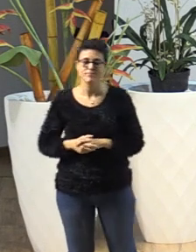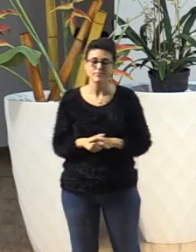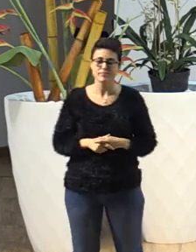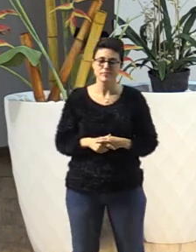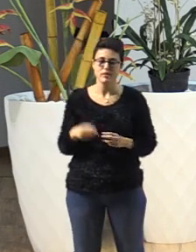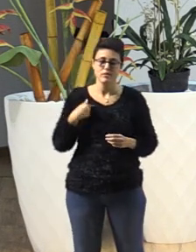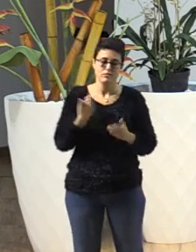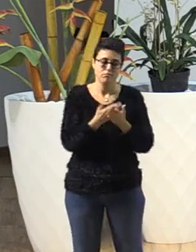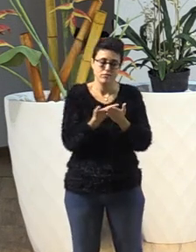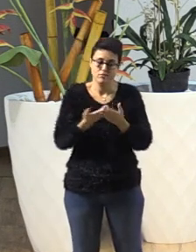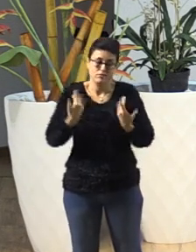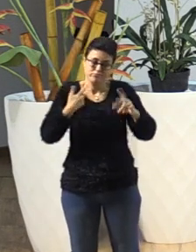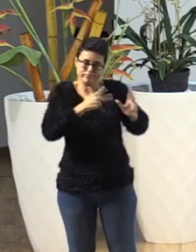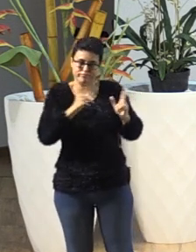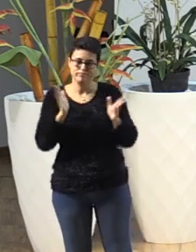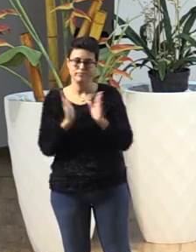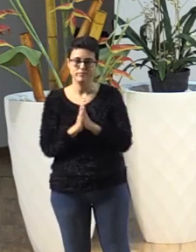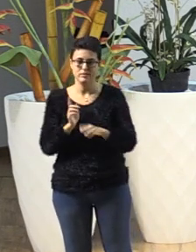aquí de gestionar el tiempo.